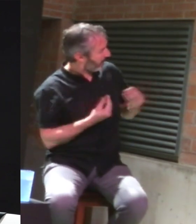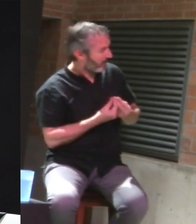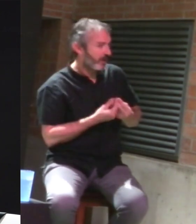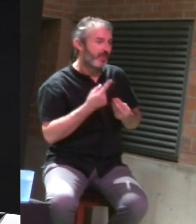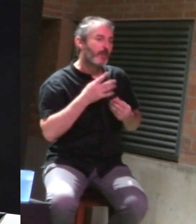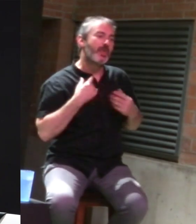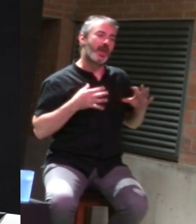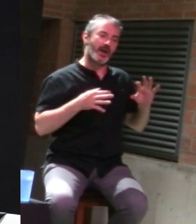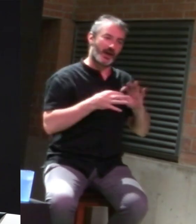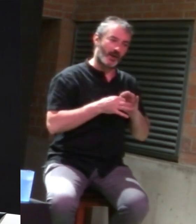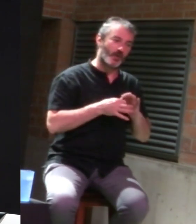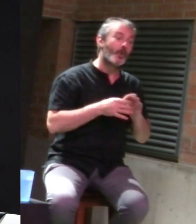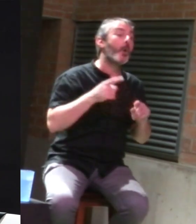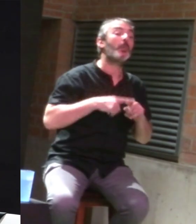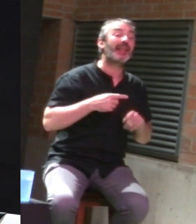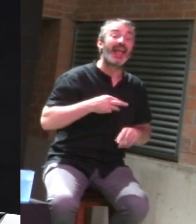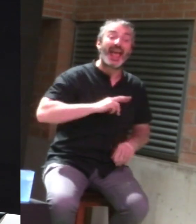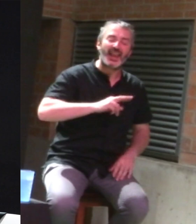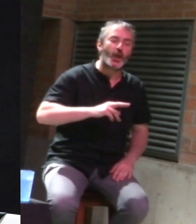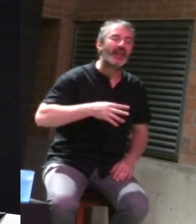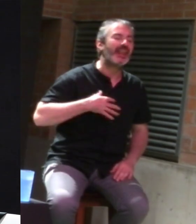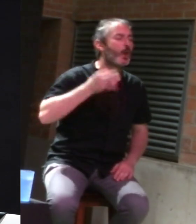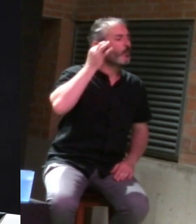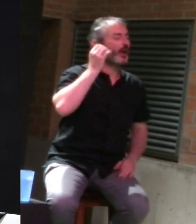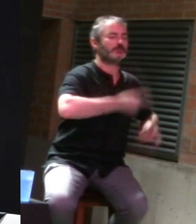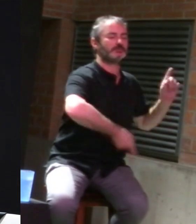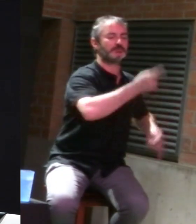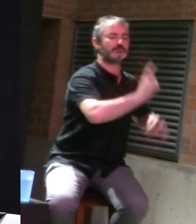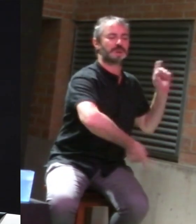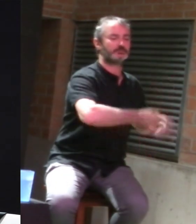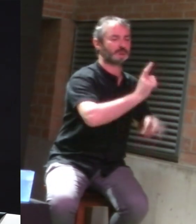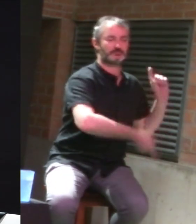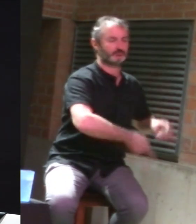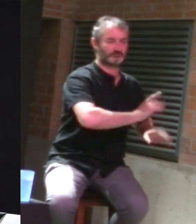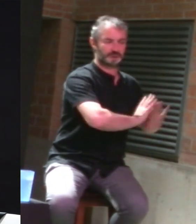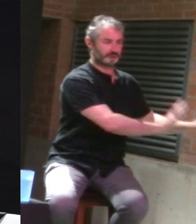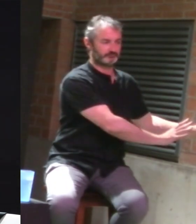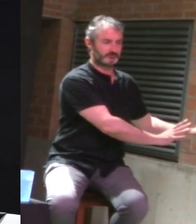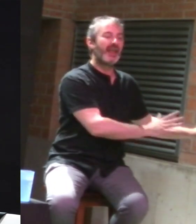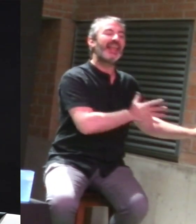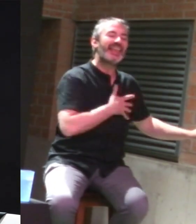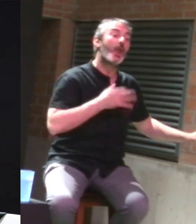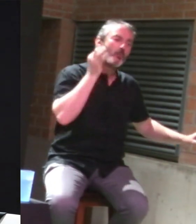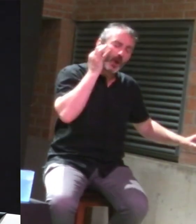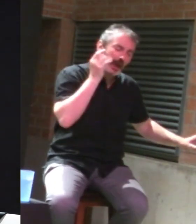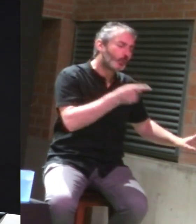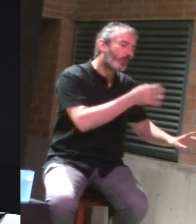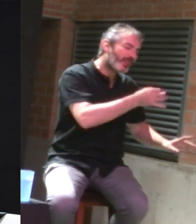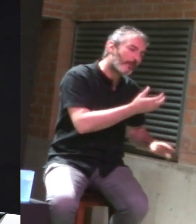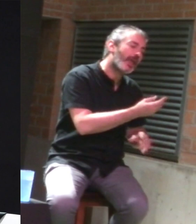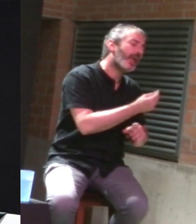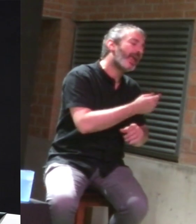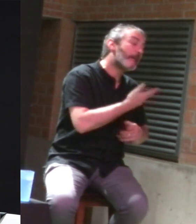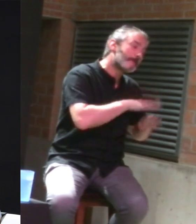d'una dona que l'Església vol domesticar perquè retingui el seu marit a casa, que li faci un bon sopar, que